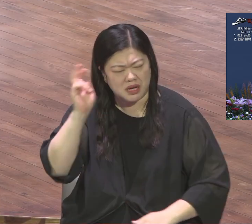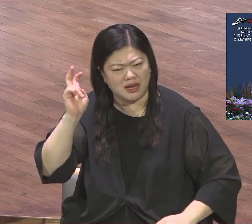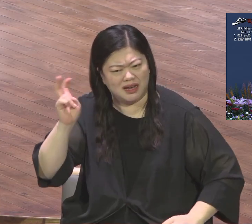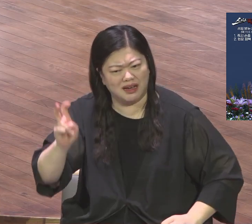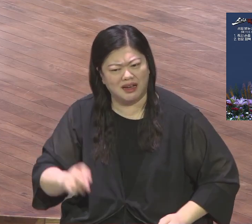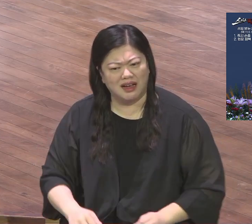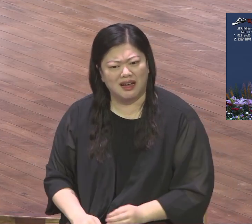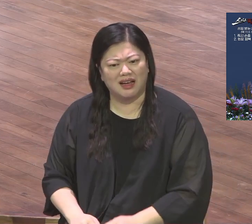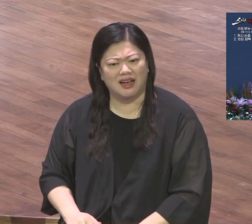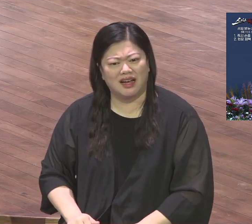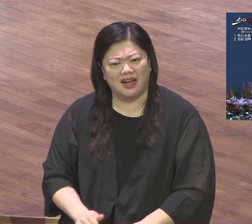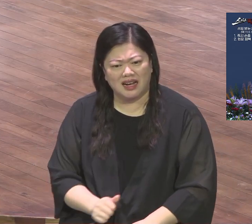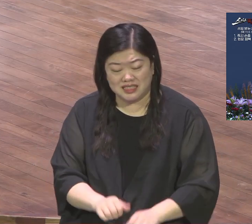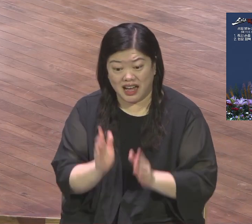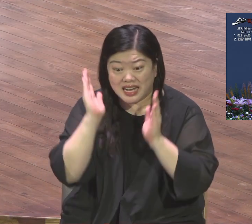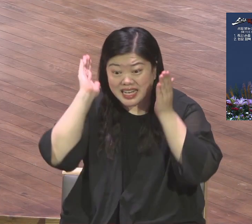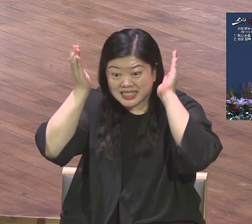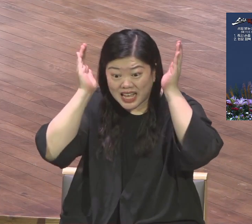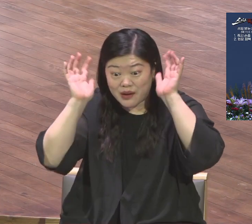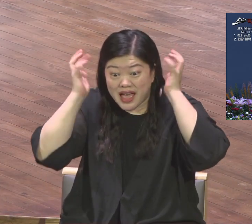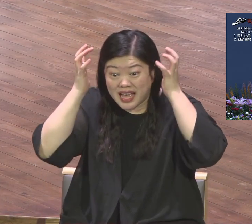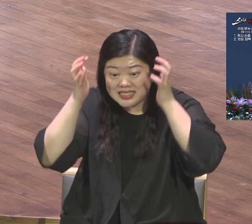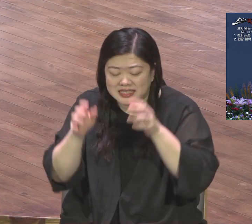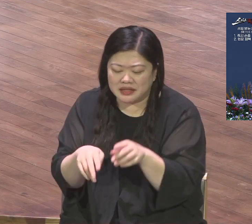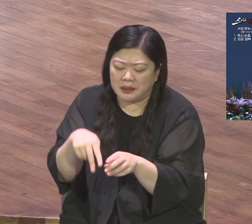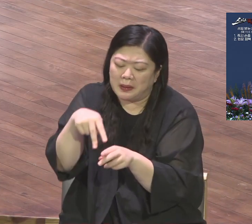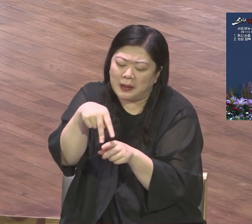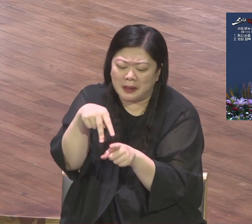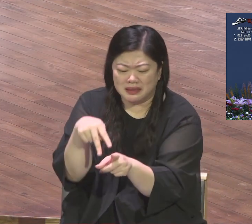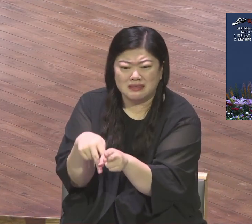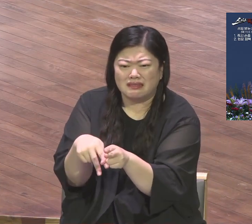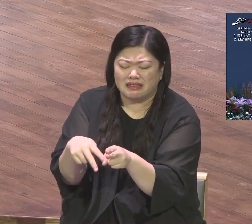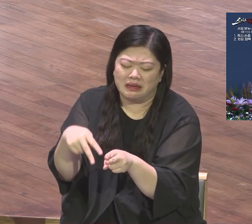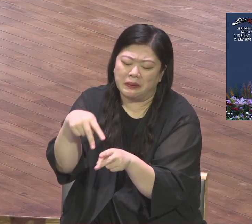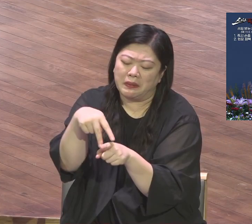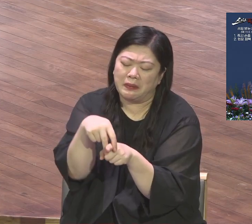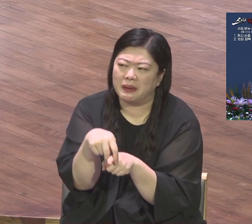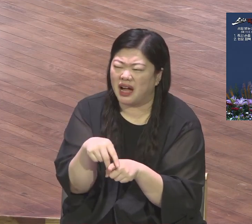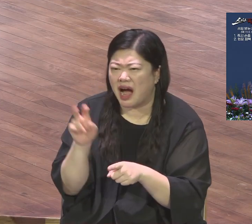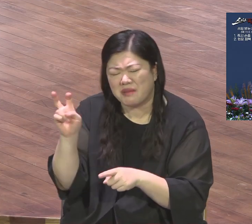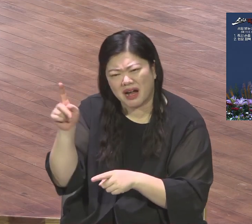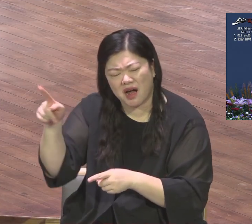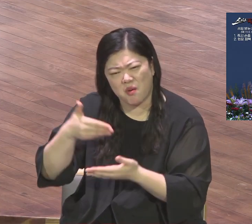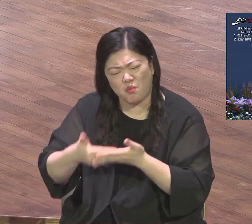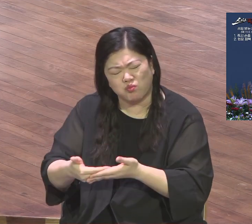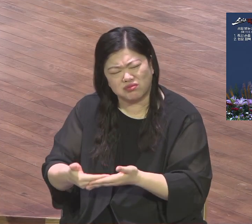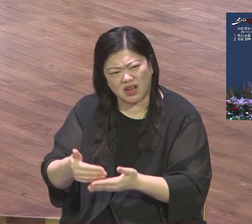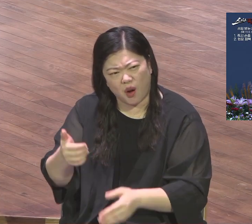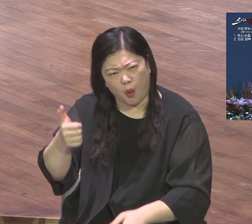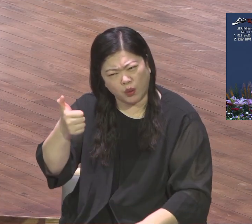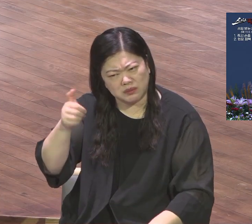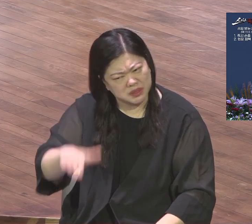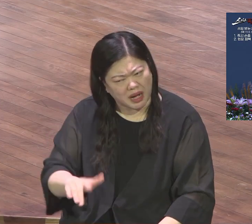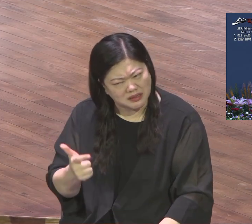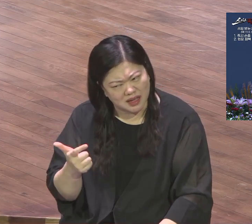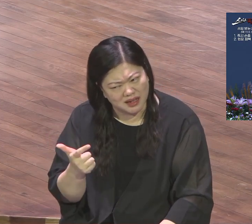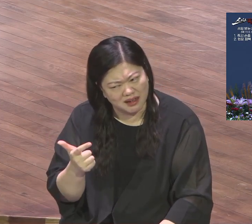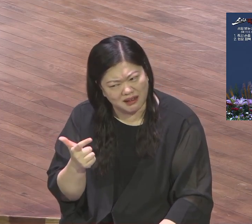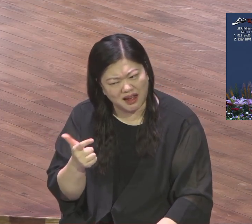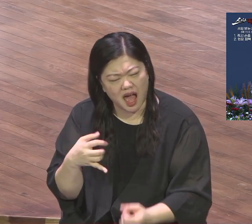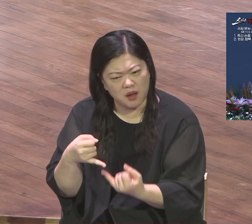그러니까 그 나귀 새끼를 타실 정도로 내가 볼 때 체중이 막 50kg 전후가 되지